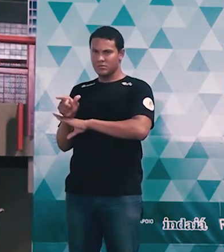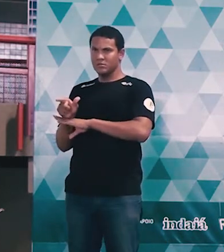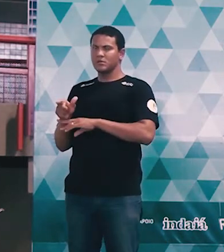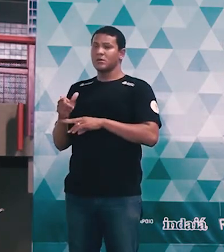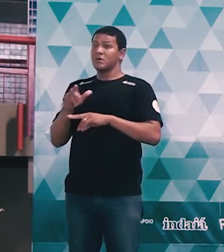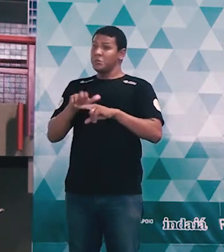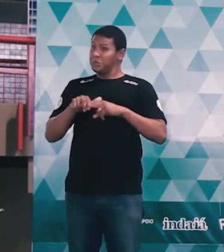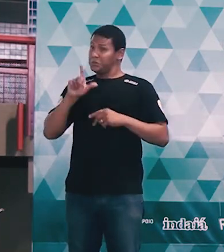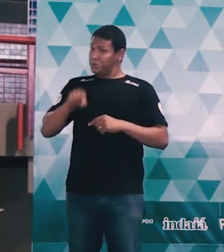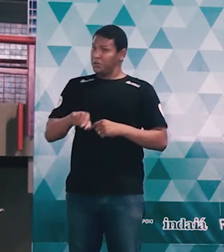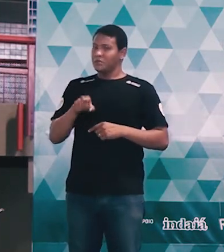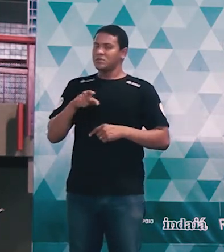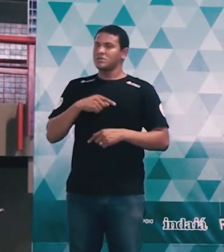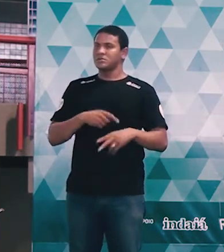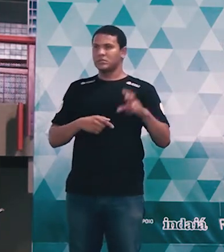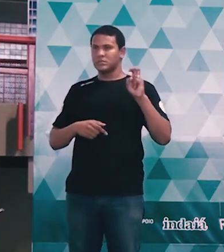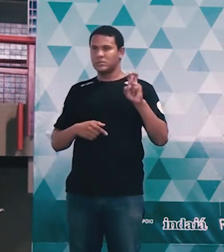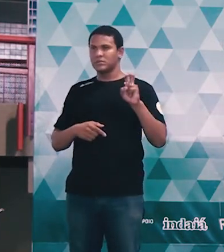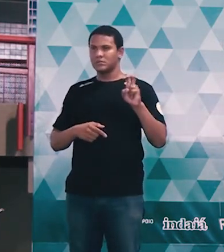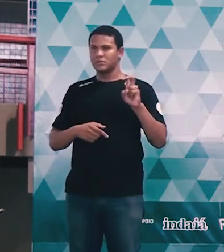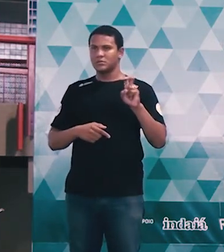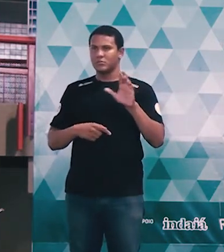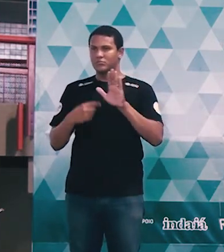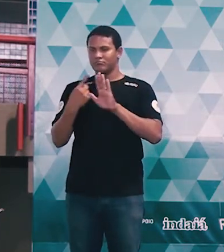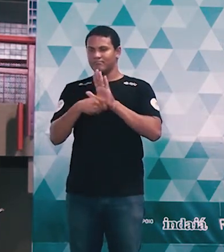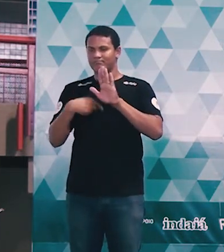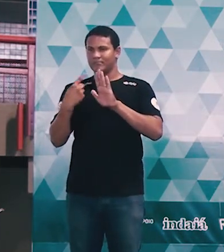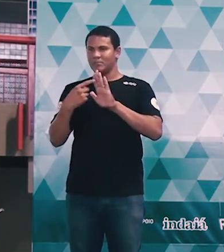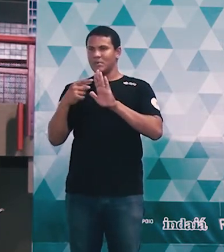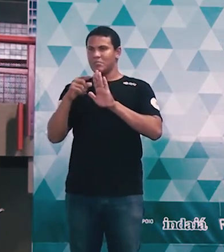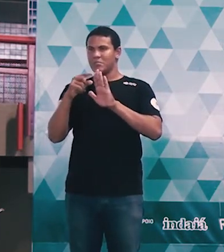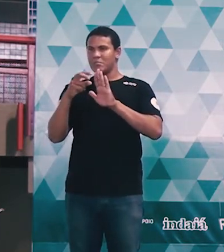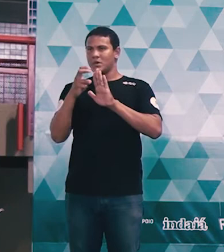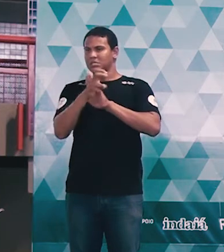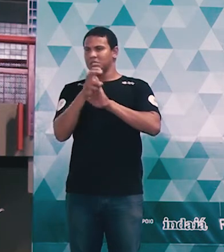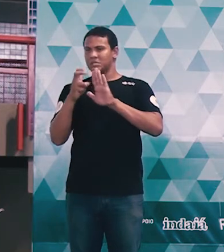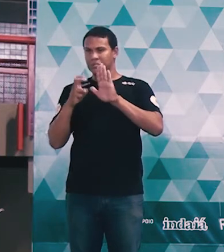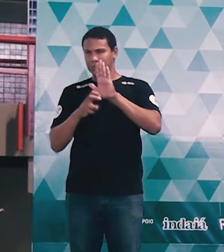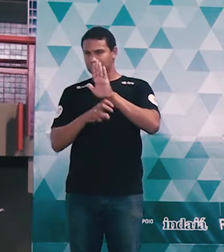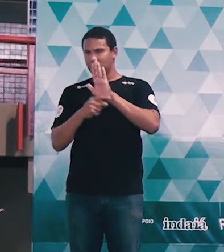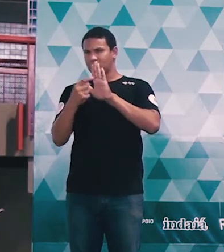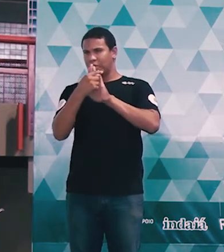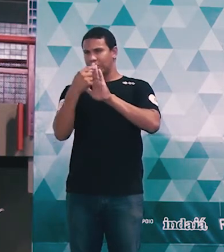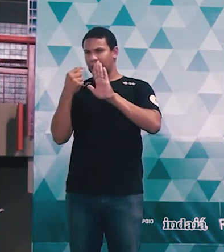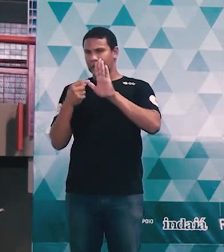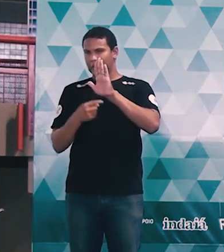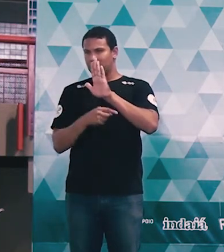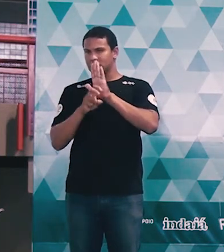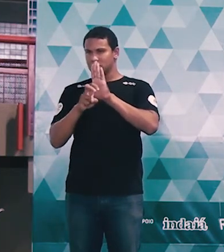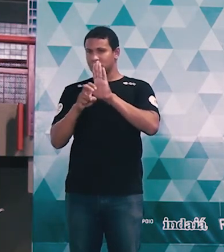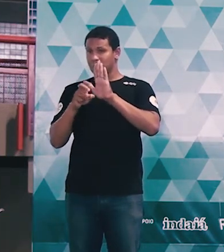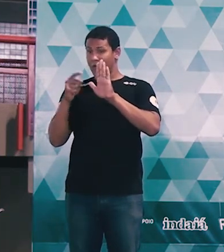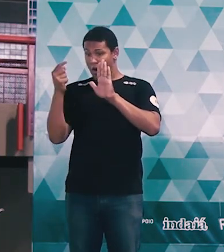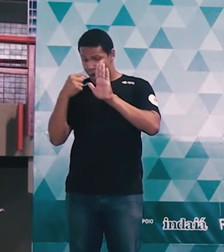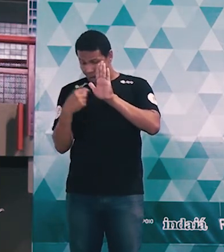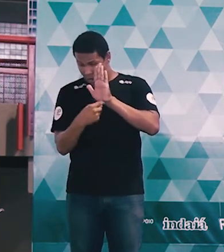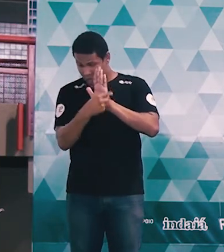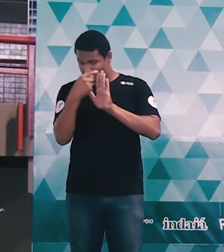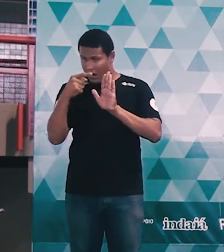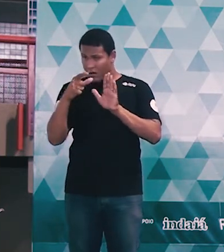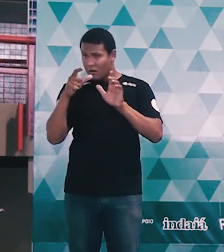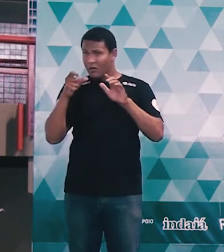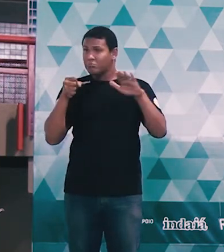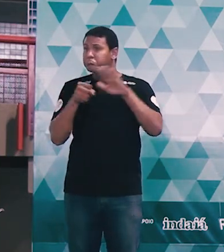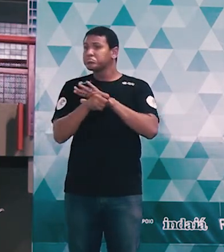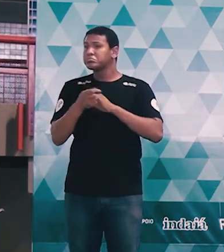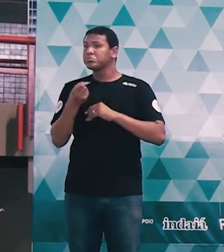regiões acima da média. Para cada uma dessas regiões, ele vai ter que colocar quantos funcionários? 10.